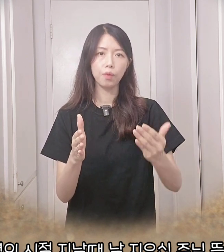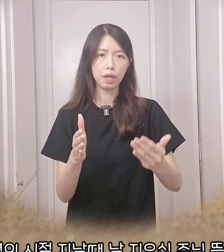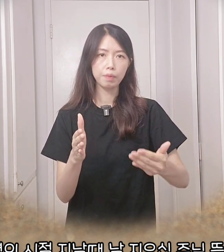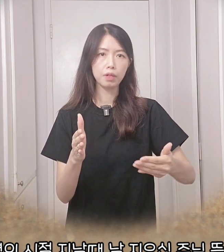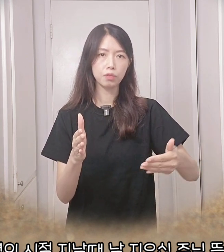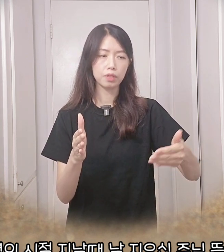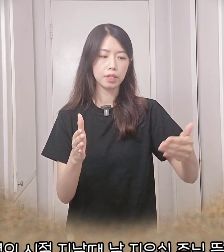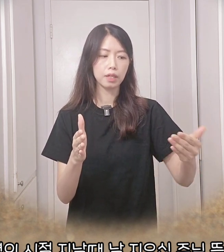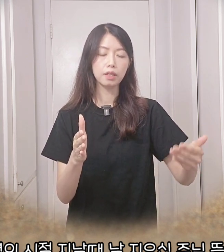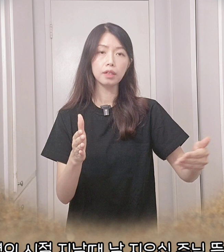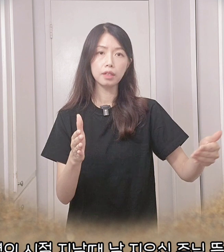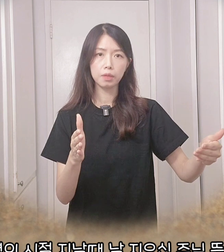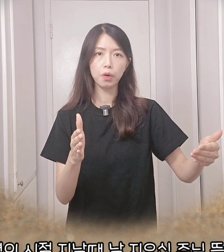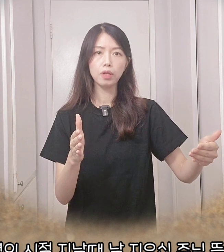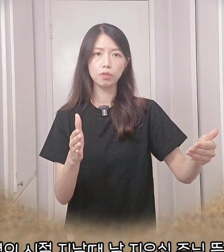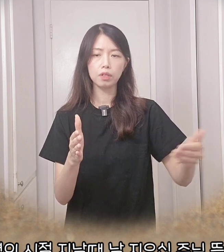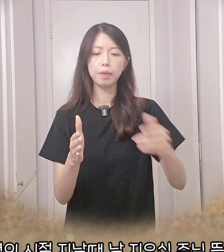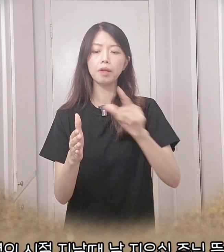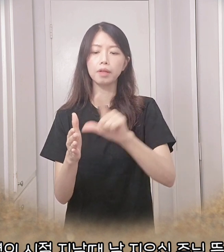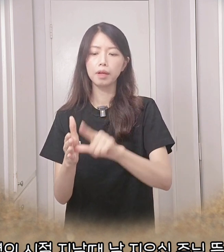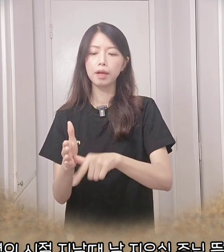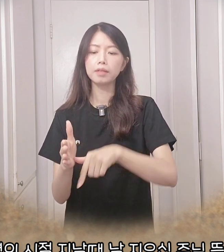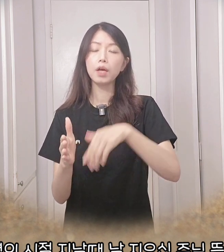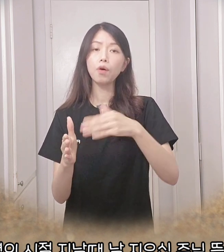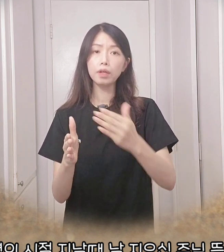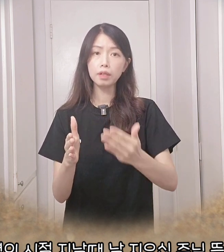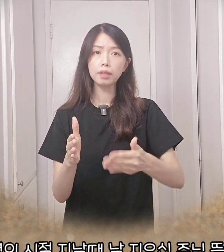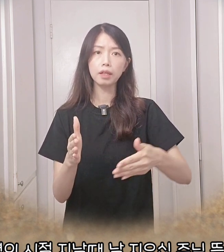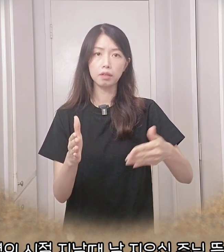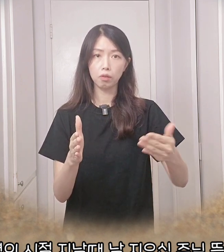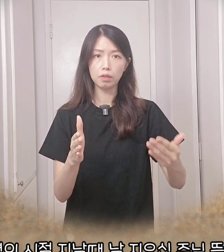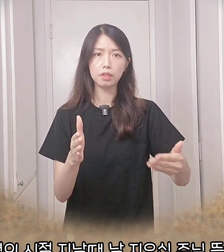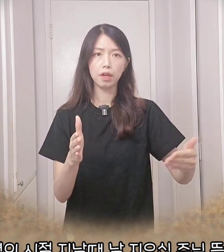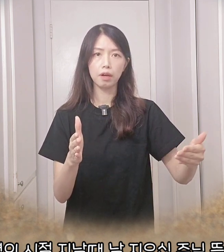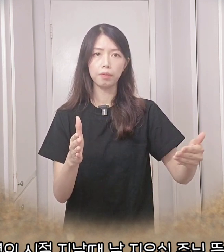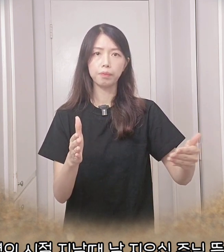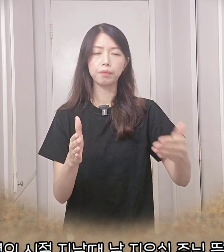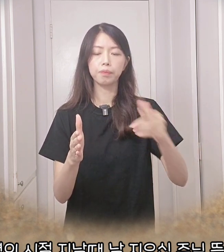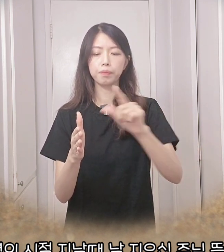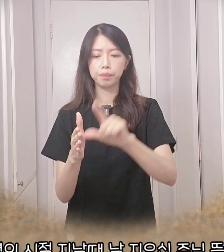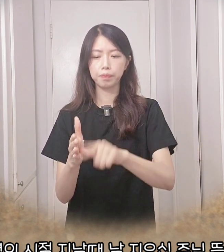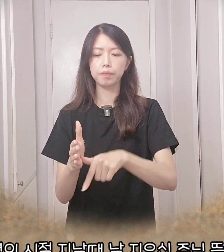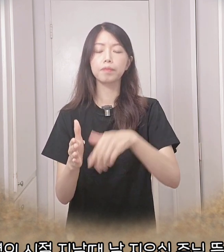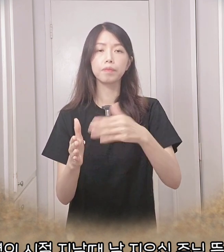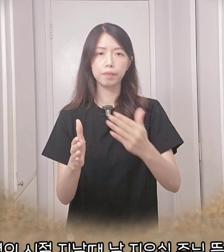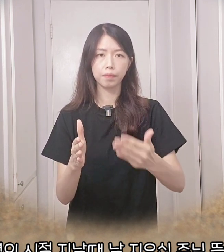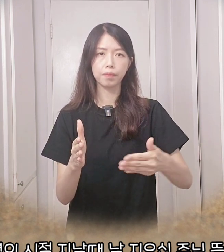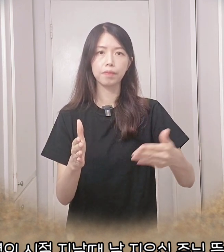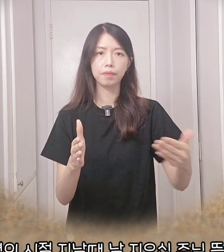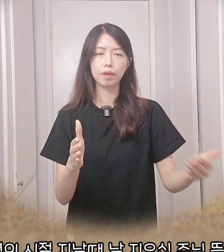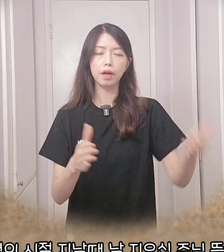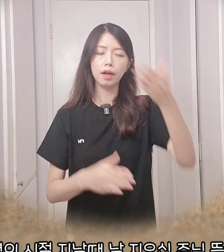이렇게 웨이브를 주듯이 흐르듯이 표현해 주시면 세월이 흐른다는 그런 뜻이 돼요.